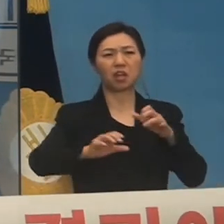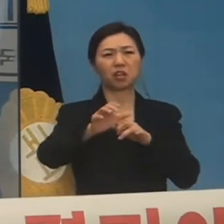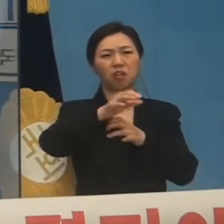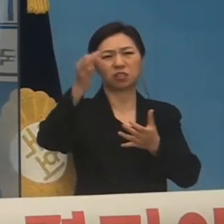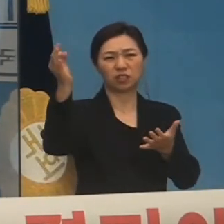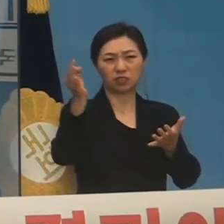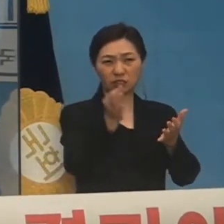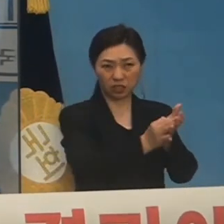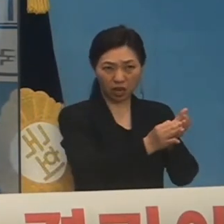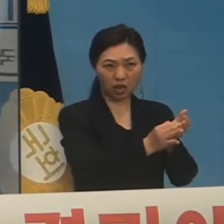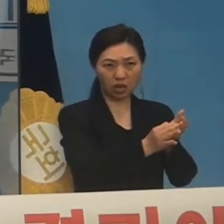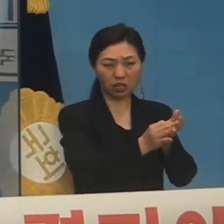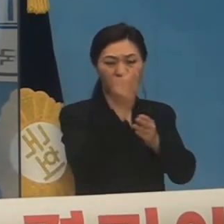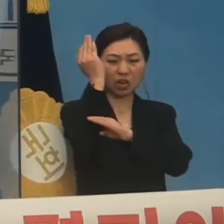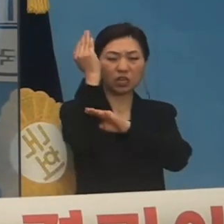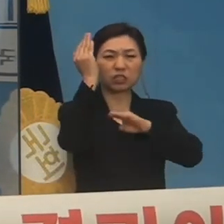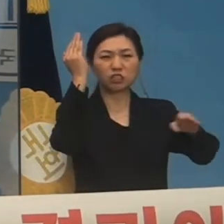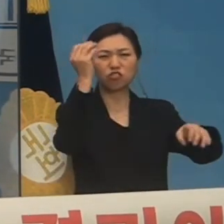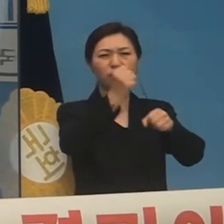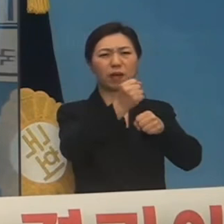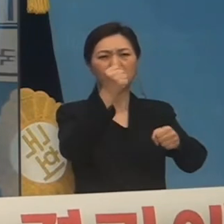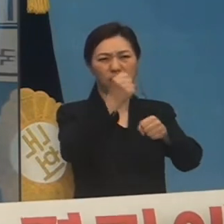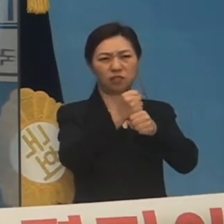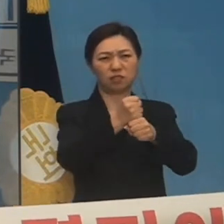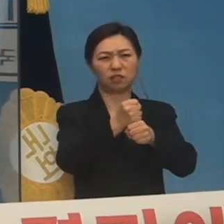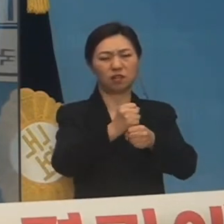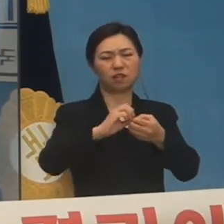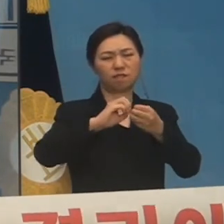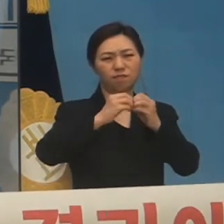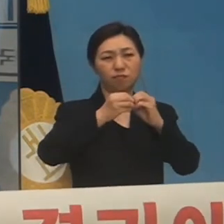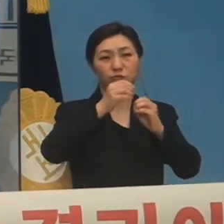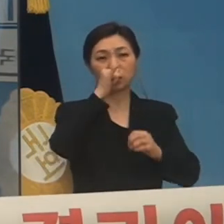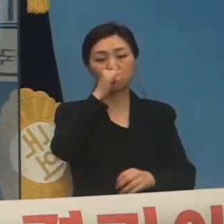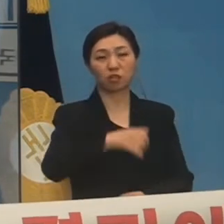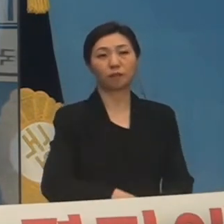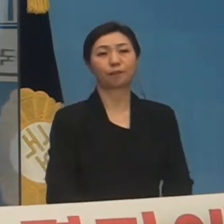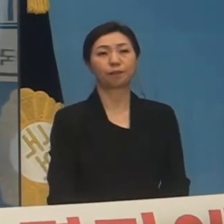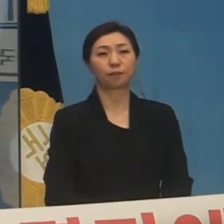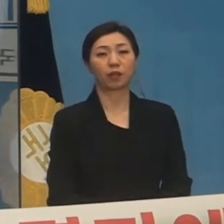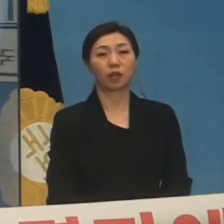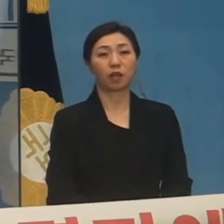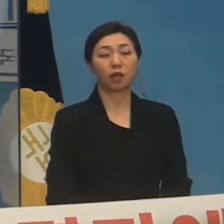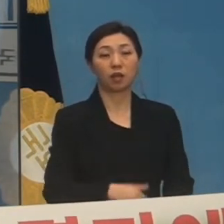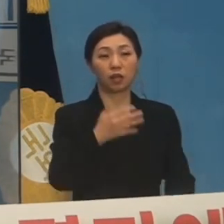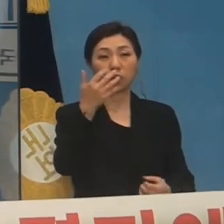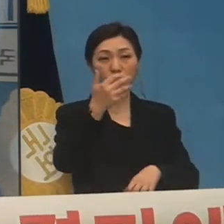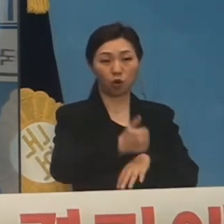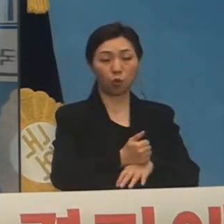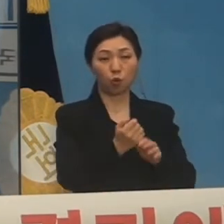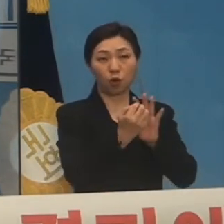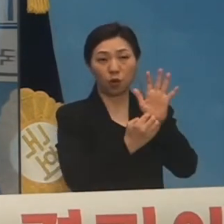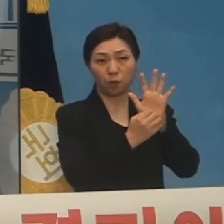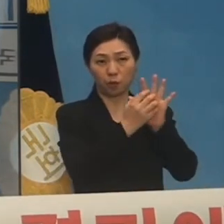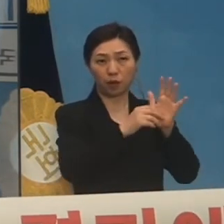가격의 기준을 조작한 것이다. 결국 낙찰 평균가는